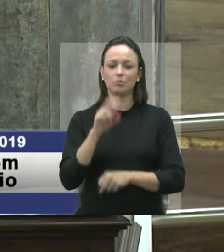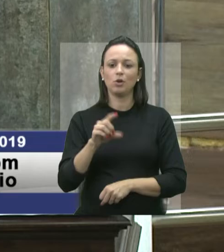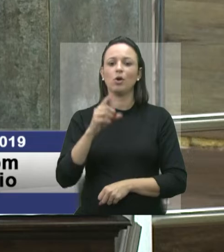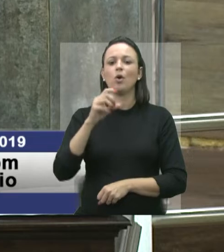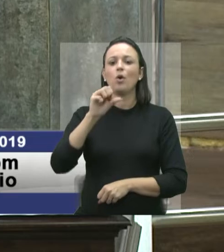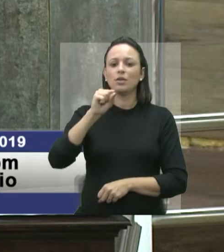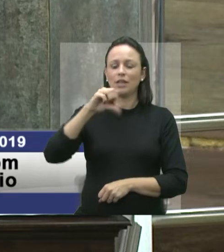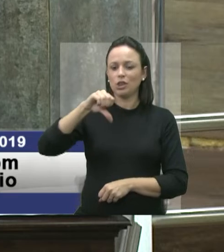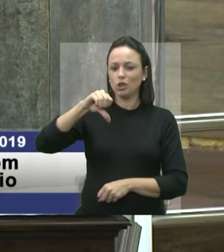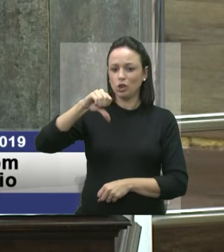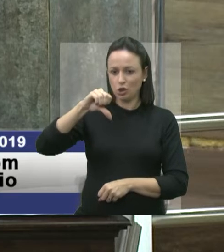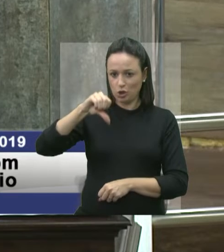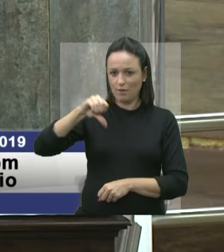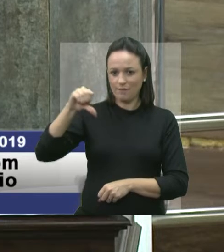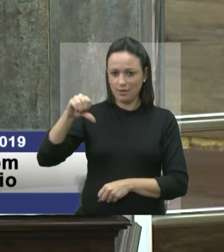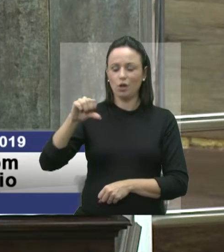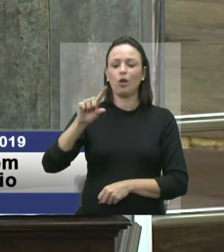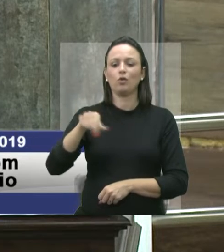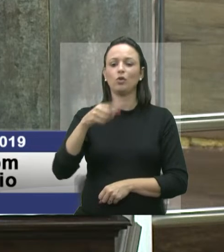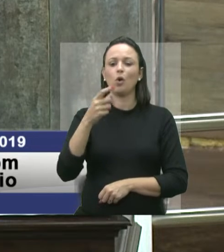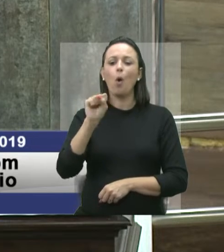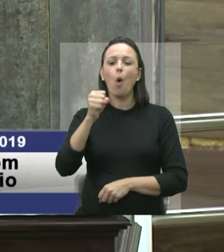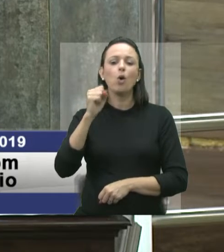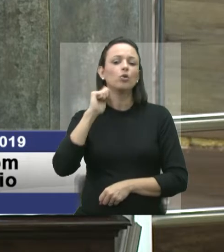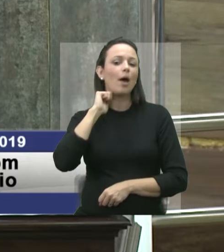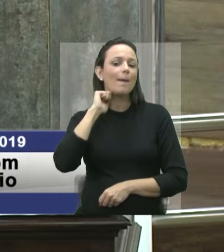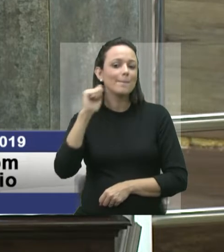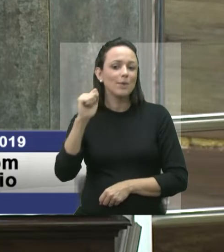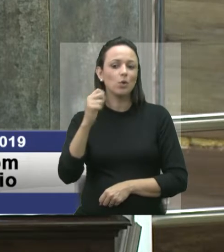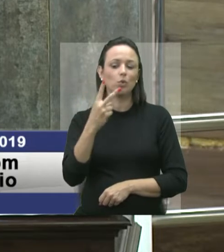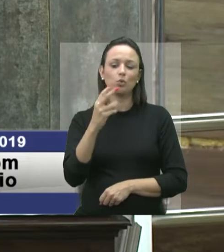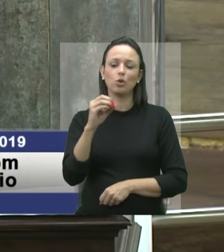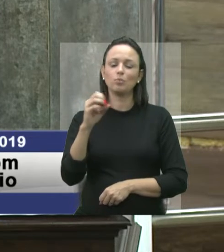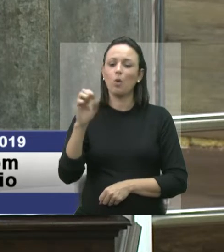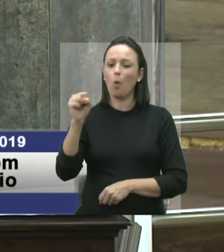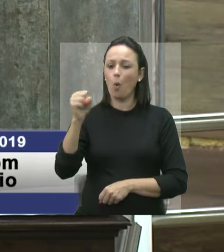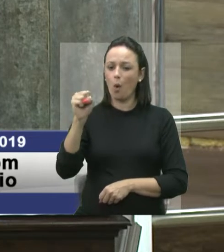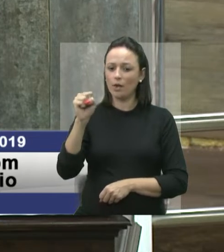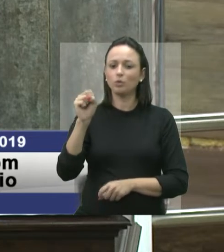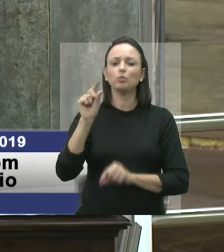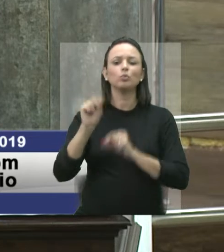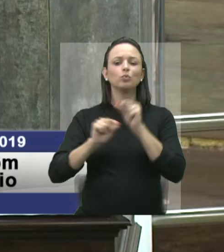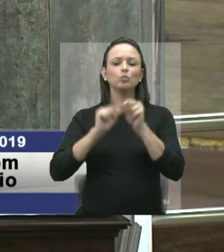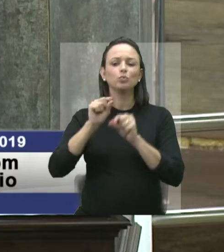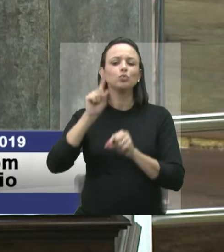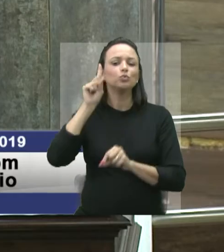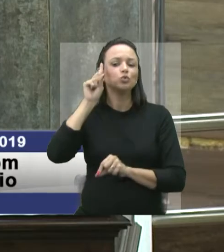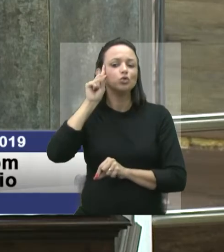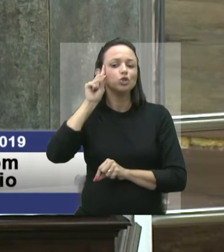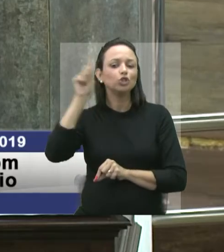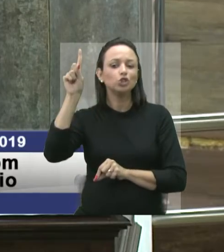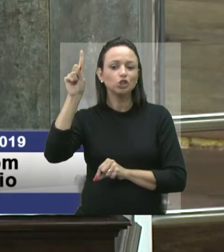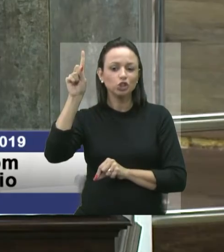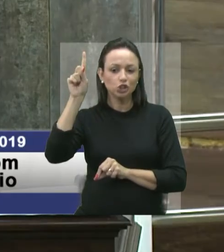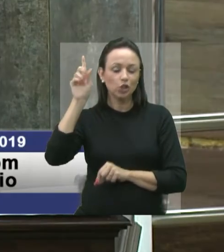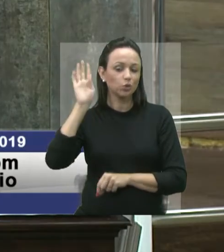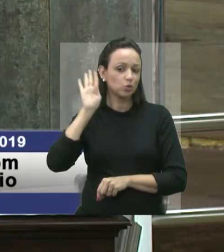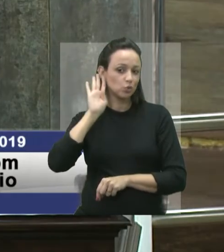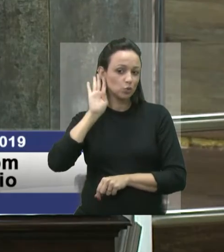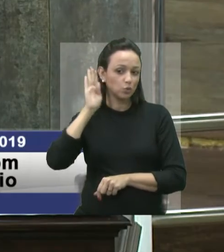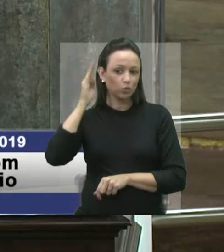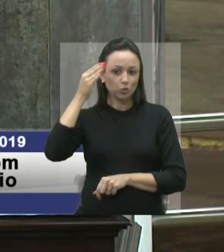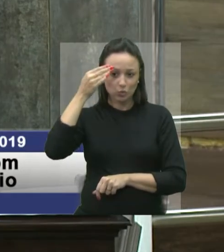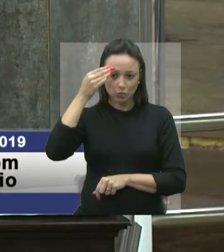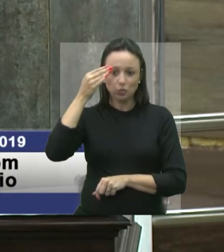12.899, de 8 de abril de 2008, institui o Dia do Surdo Cego